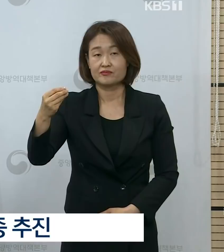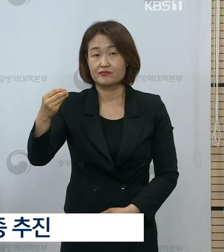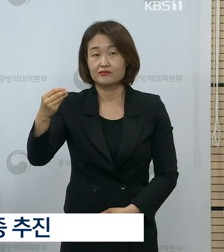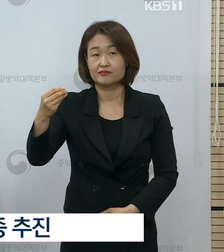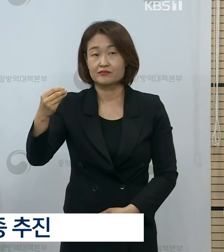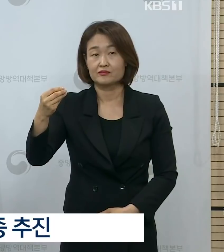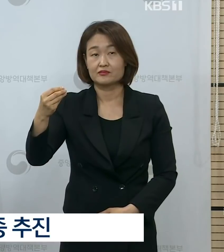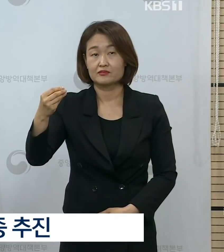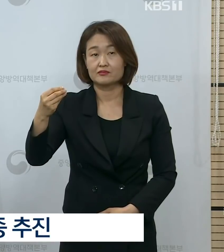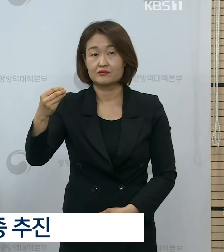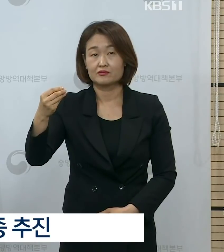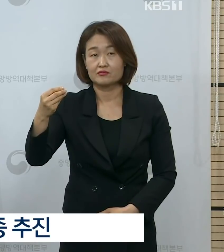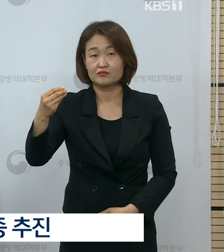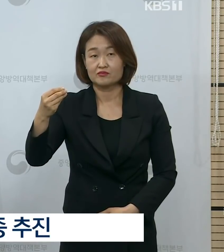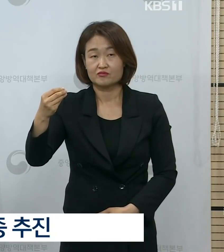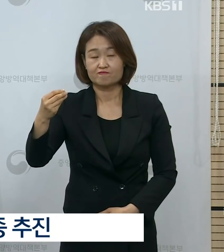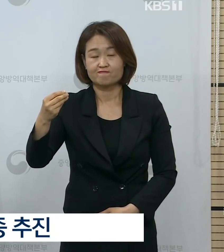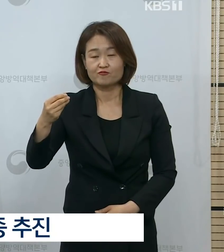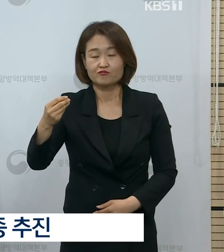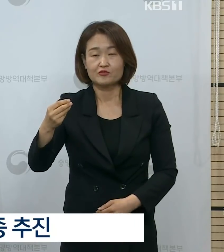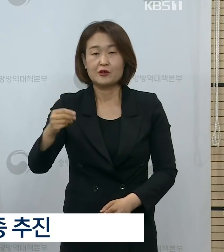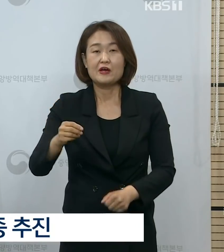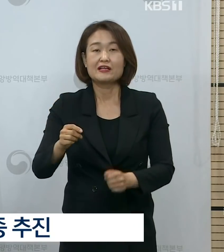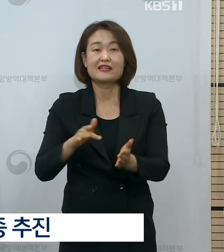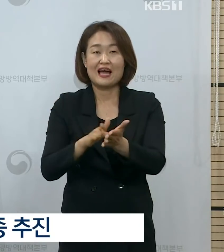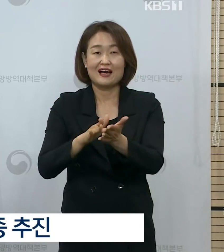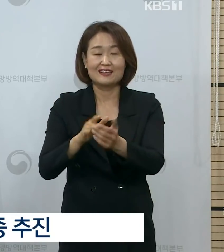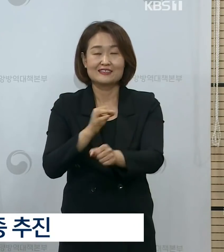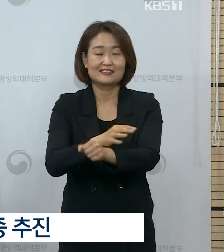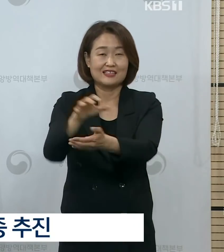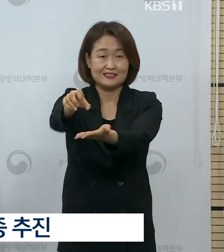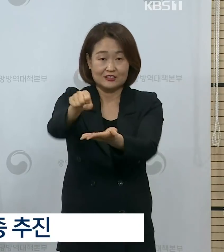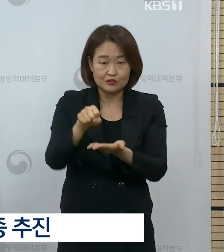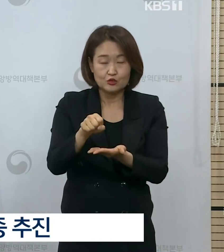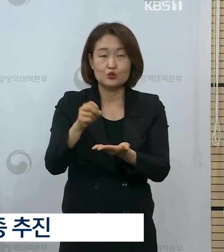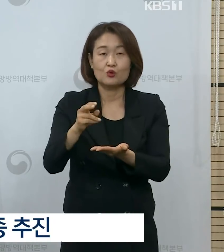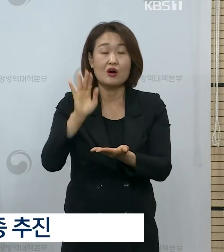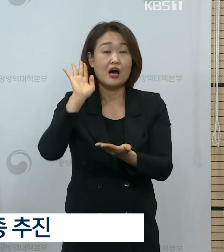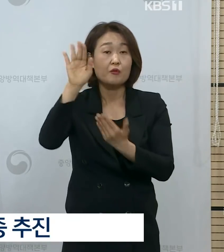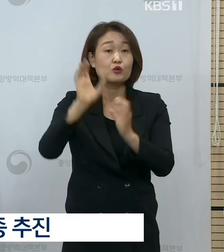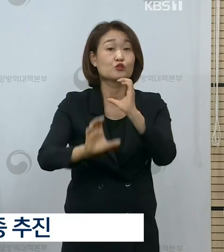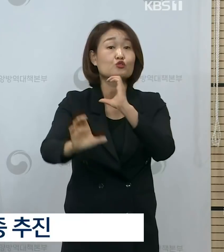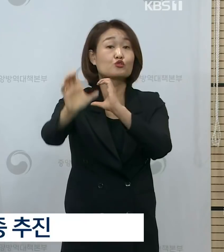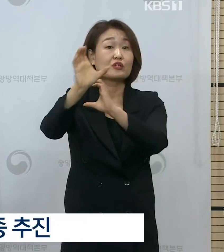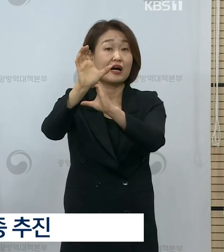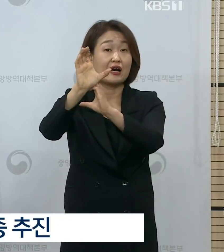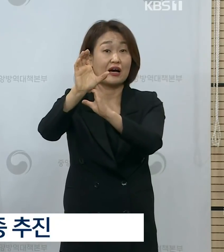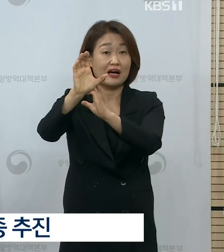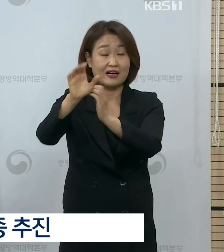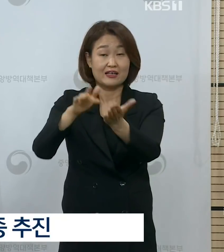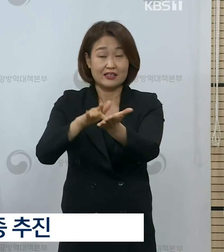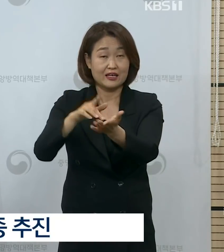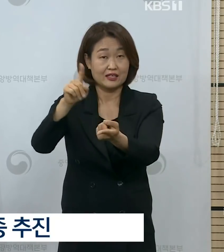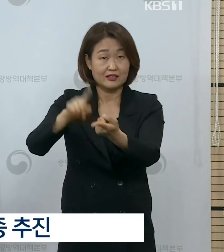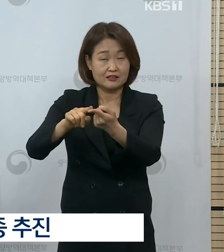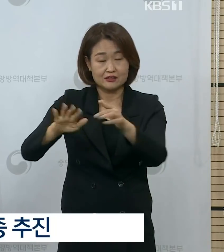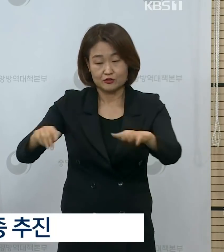신속하게 일정에 따라 백신을 도입하고 추가 물량에 대해서는 협의가 진행 중에 있습니다.